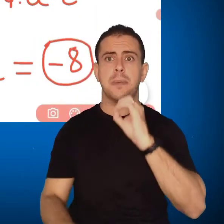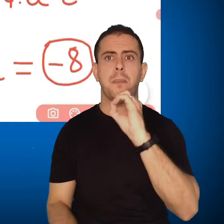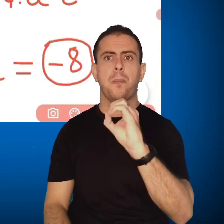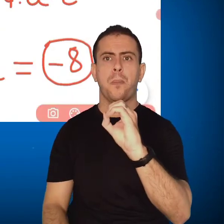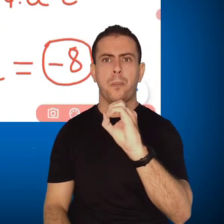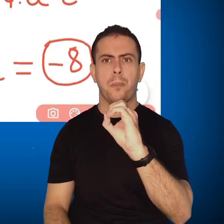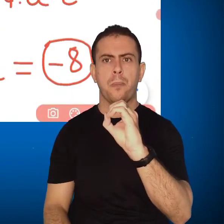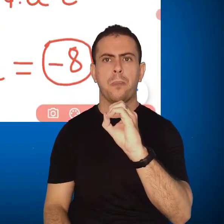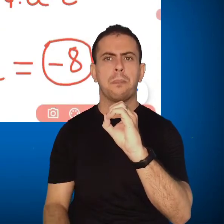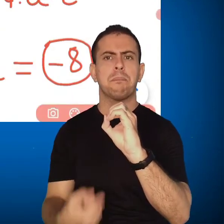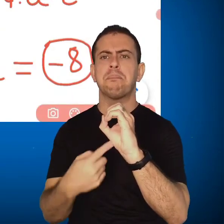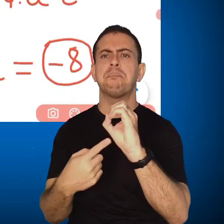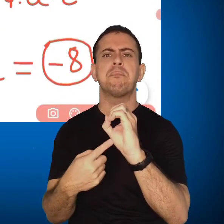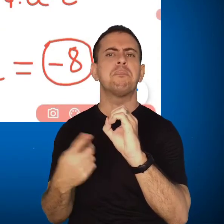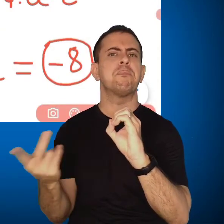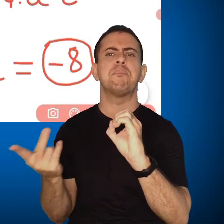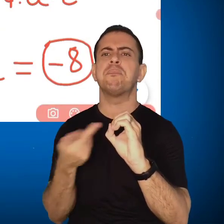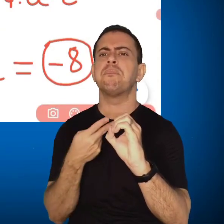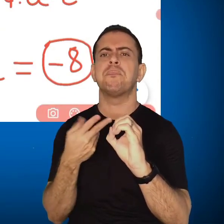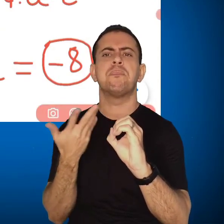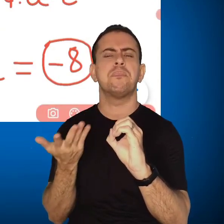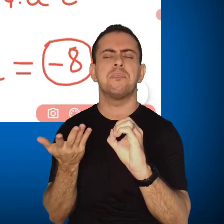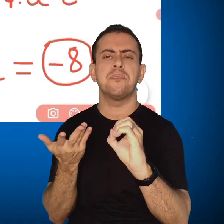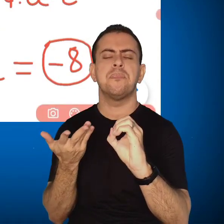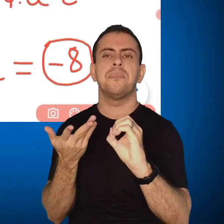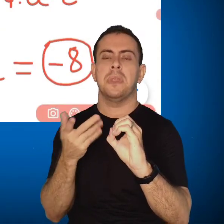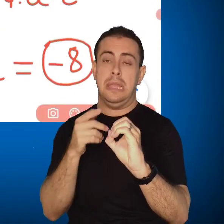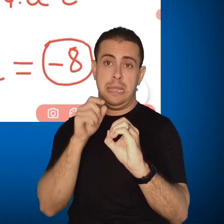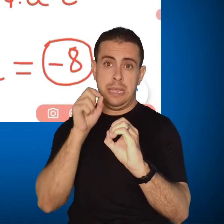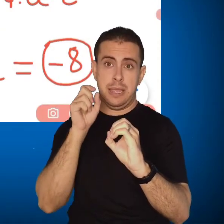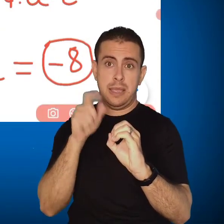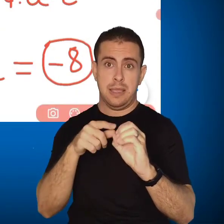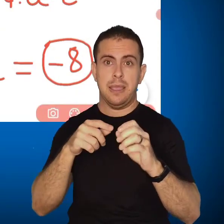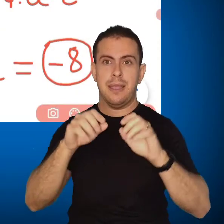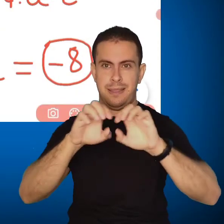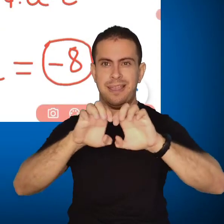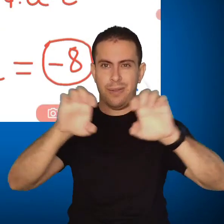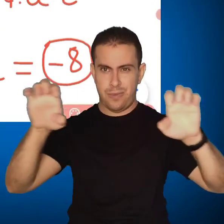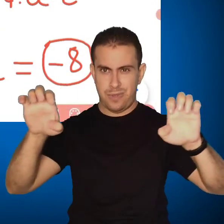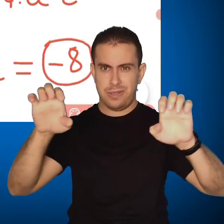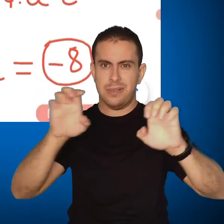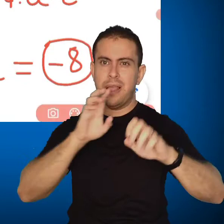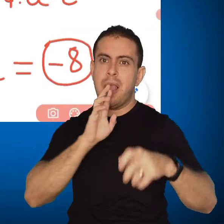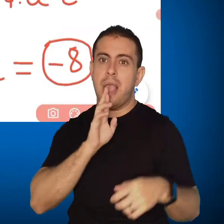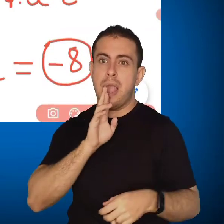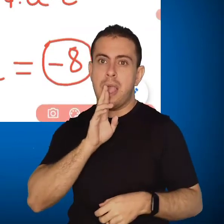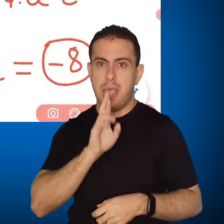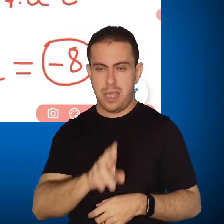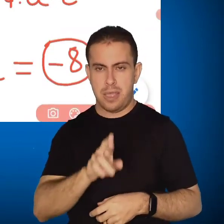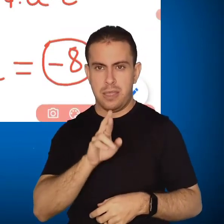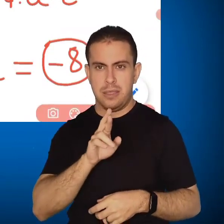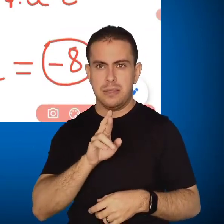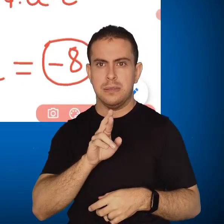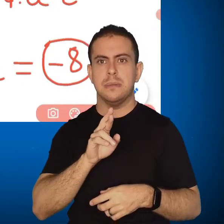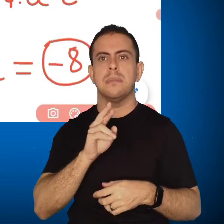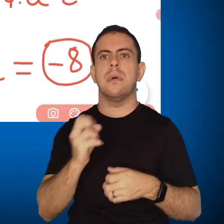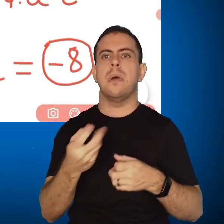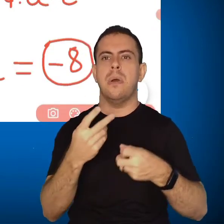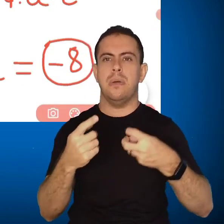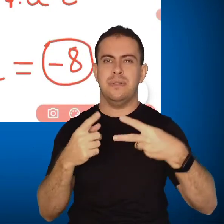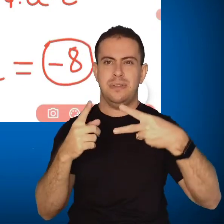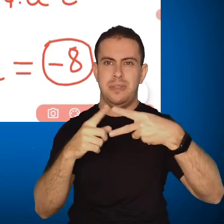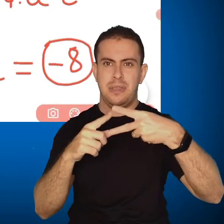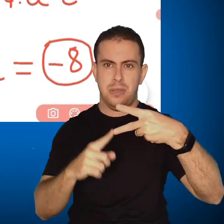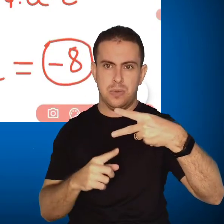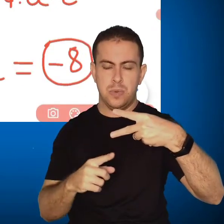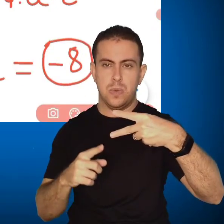por acaso eu tivesse dado zero, o valor do delta significa que esta equação do segundo grau, né, no caso a equação do segundo grau aí, que tivesse dado delta